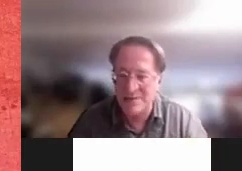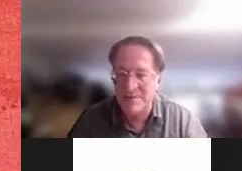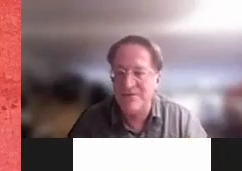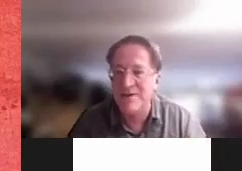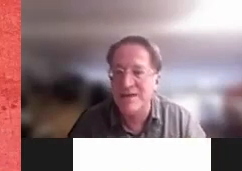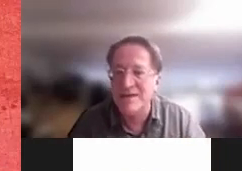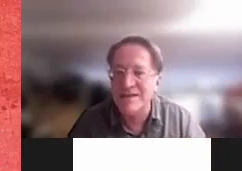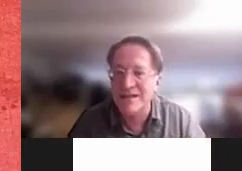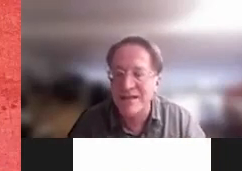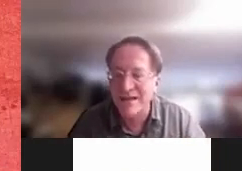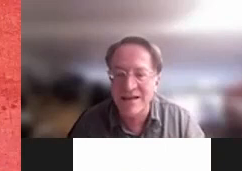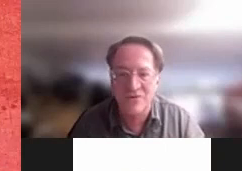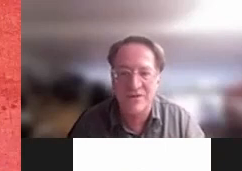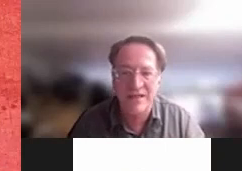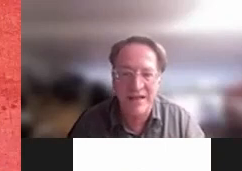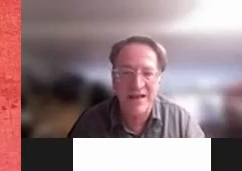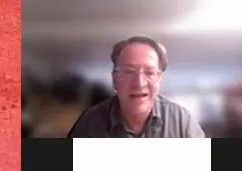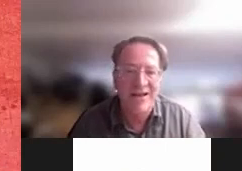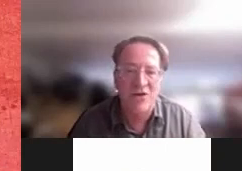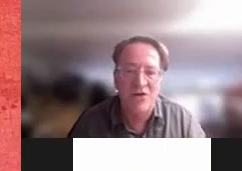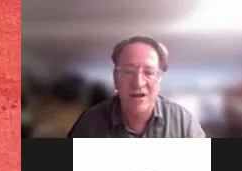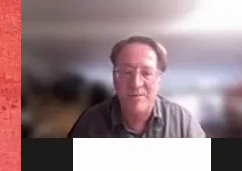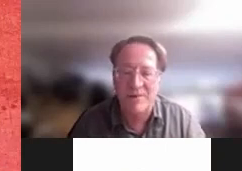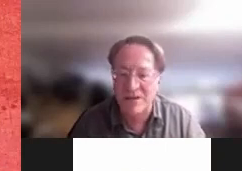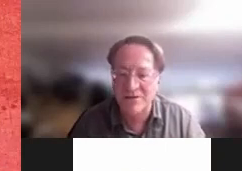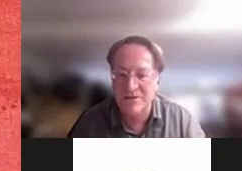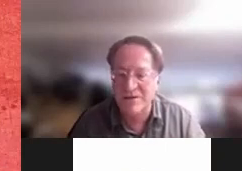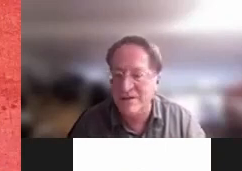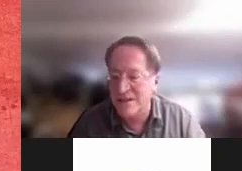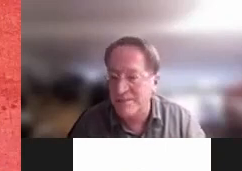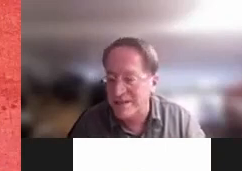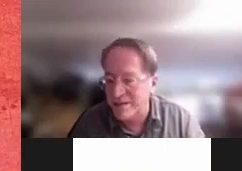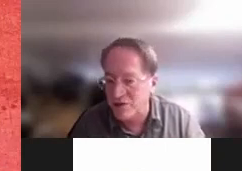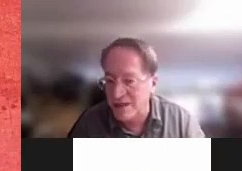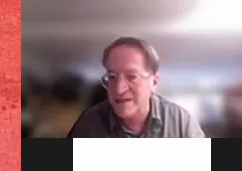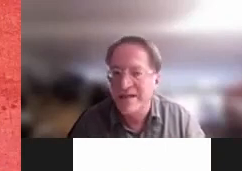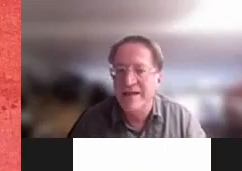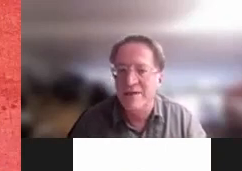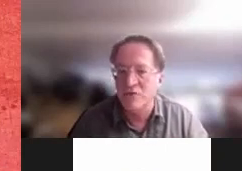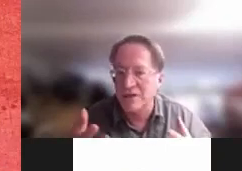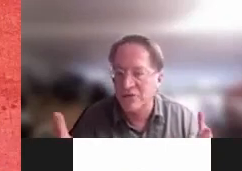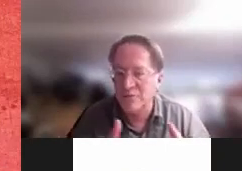Aquí específicamente está Tatiana en un taller con personas con discapacidad motriz. Hemos hecho pues